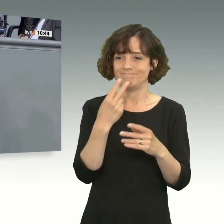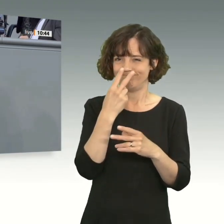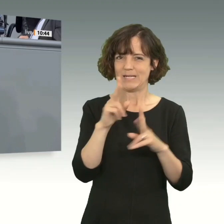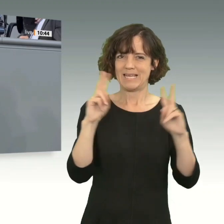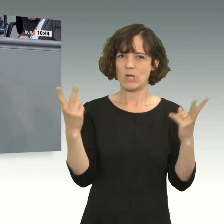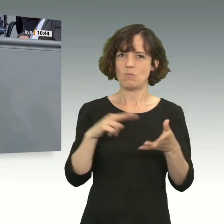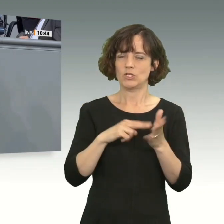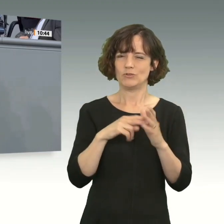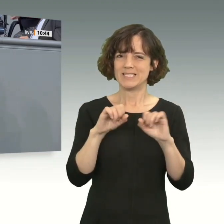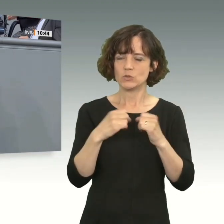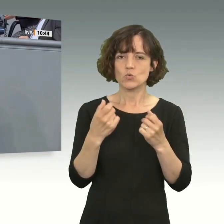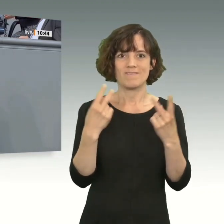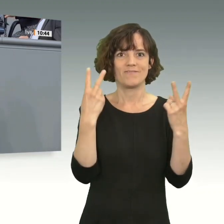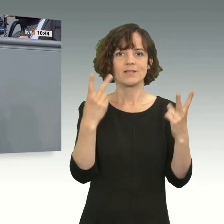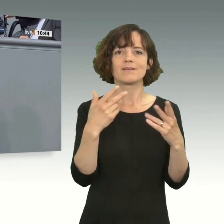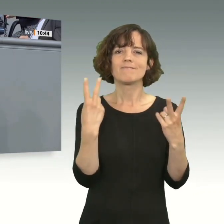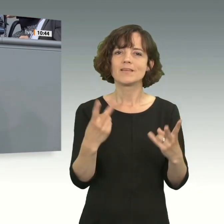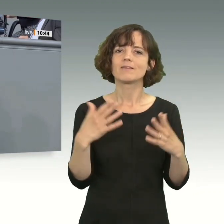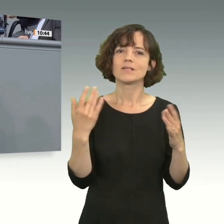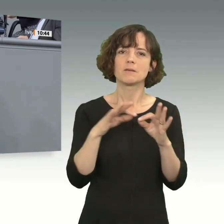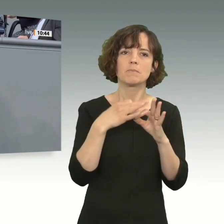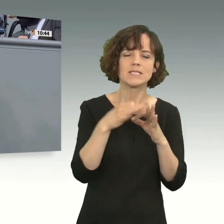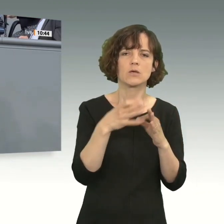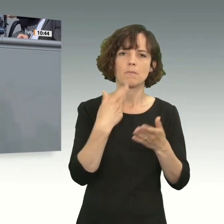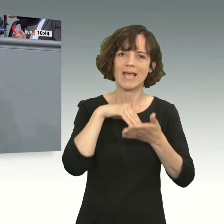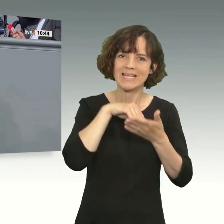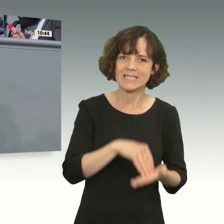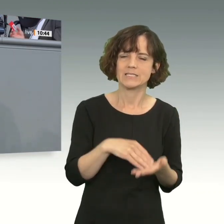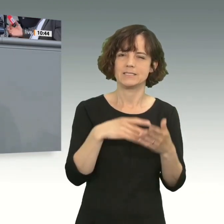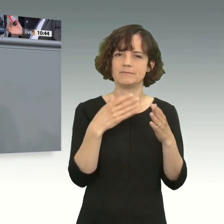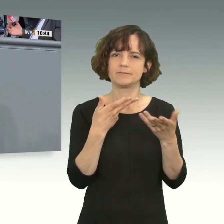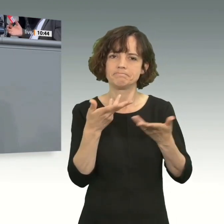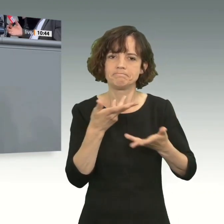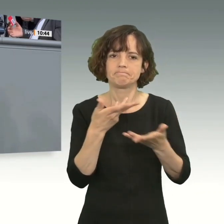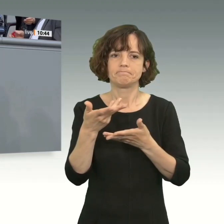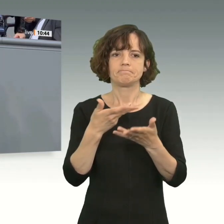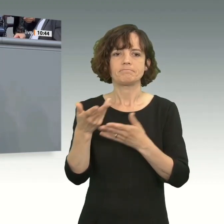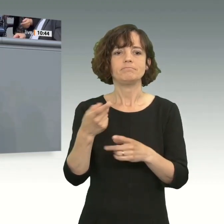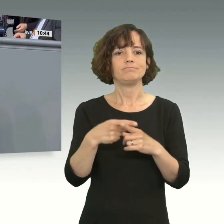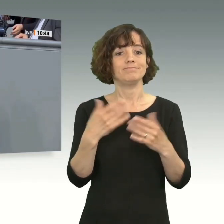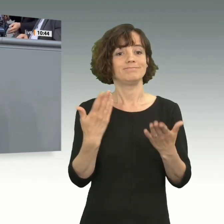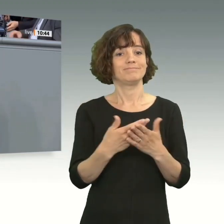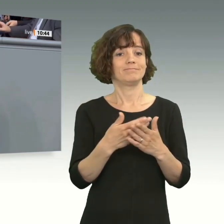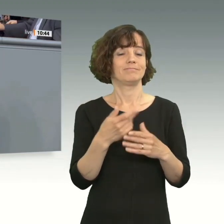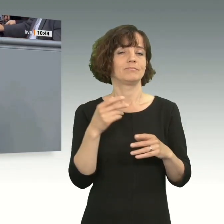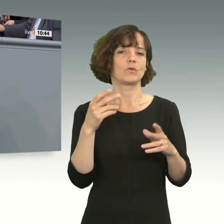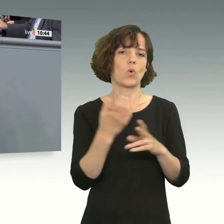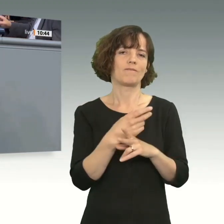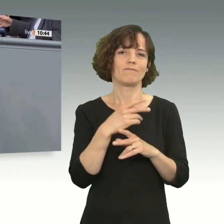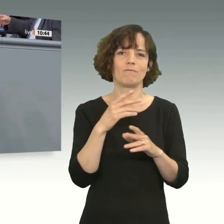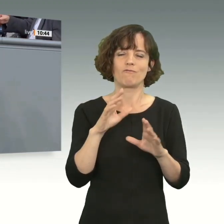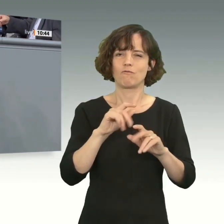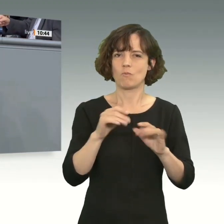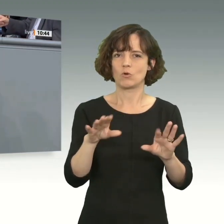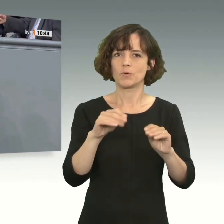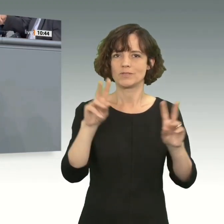Situation wichtig, die Beziehungen auf allen Ebenen zu intensivieren. Und die oft zitierte Zeitenwende bestärkt dieses Argument. Wir müssen aber gleichzeitig